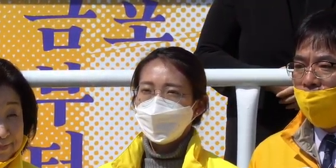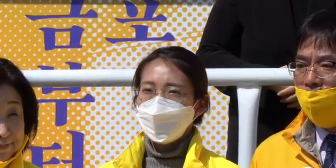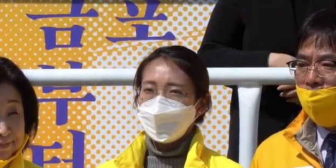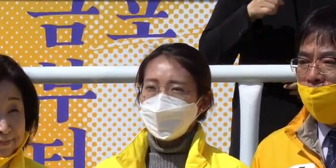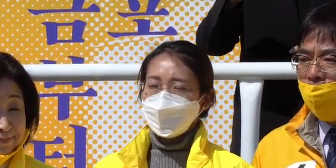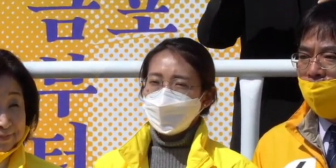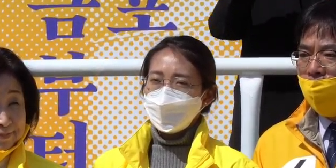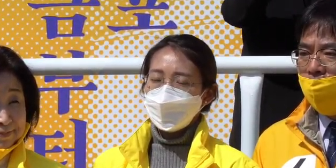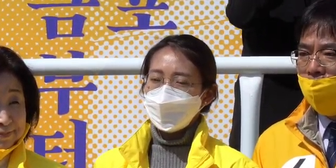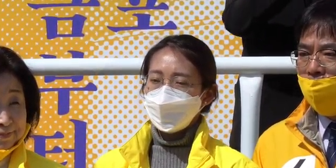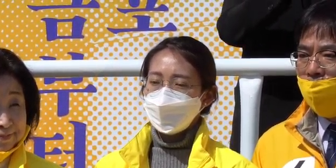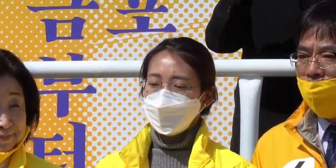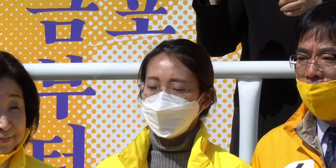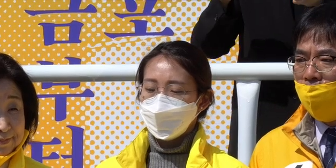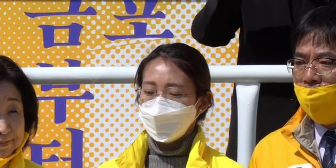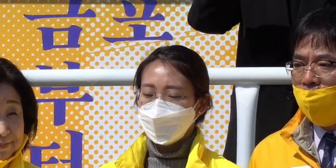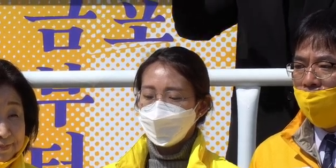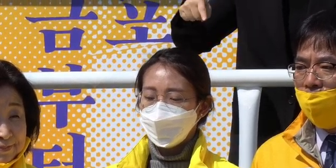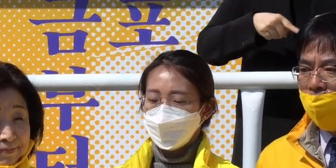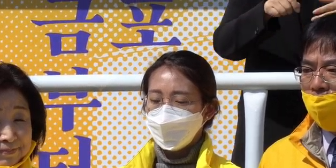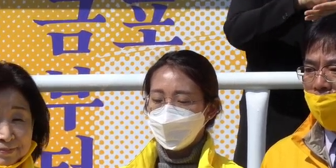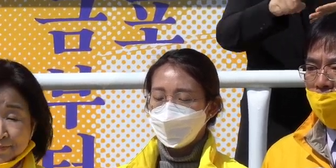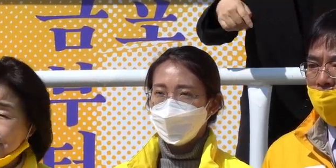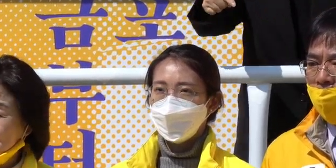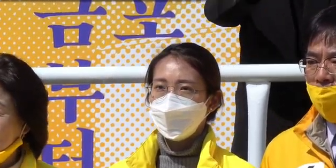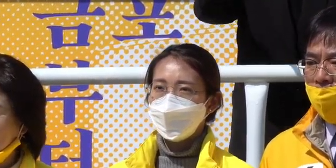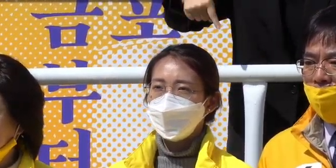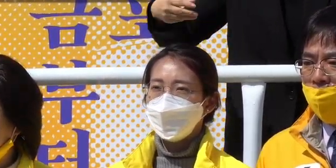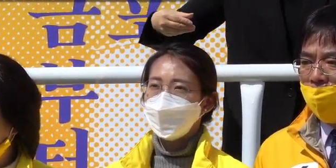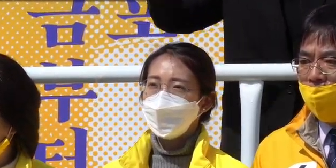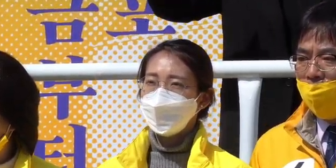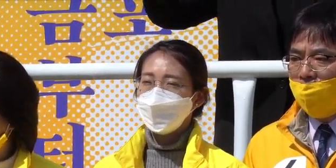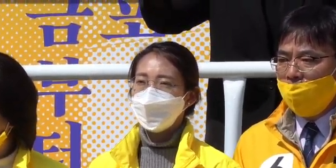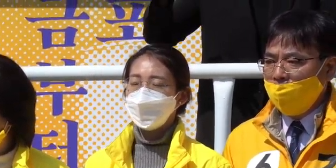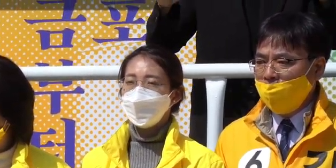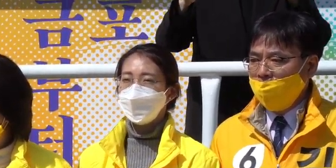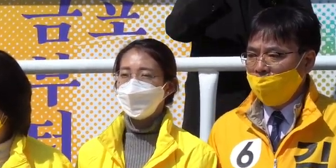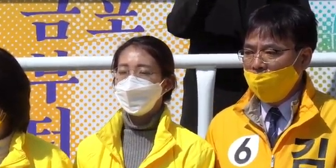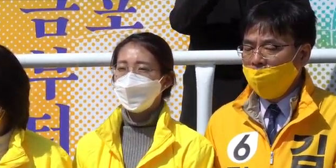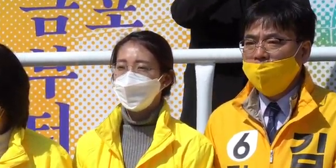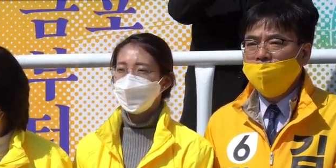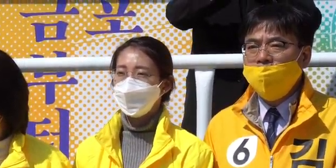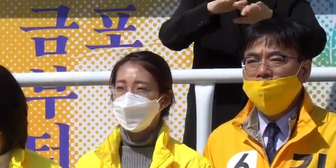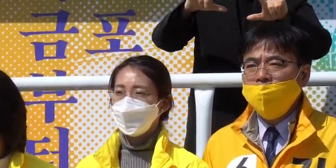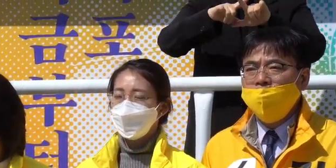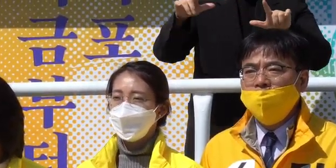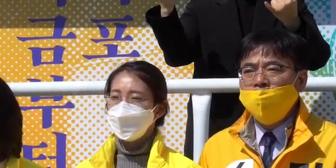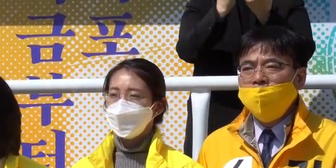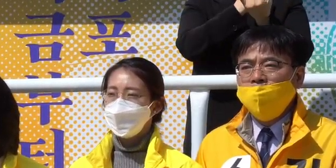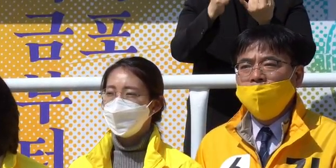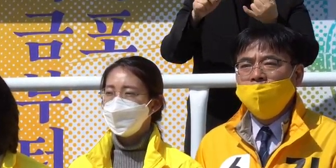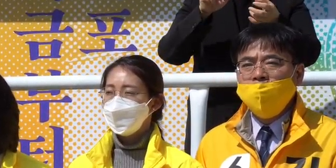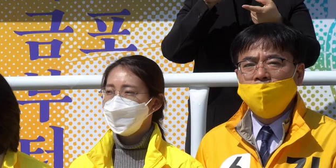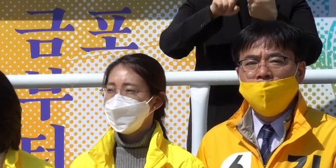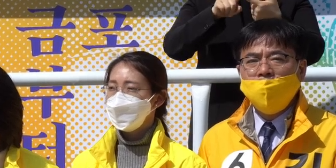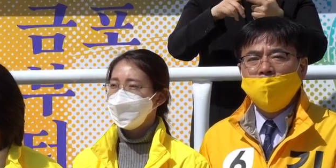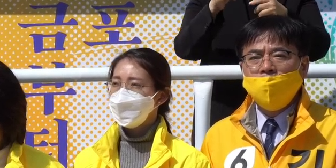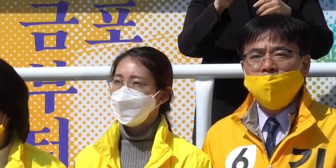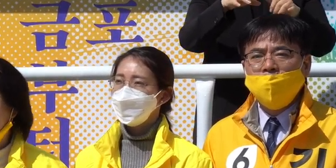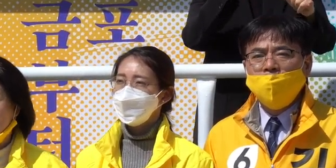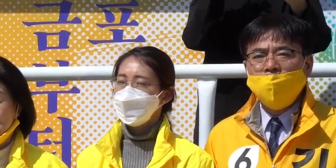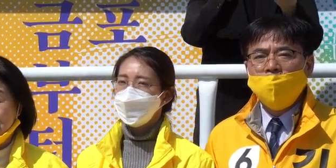그러한 문구들을 저희가 피켓에 담았는데요. 네, 오늘 문구로 준비한 것은 일상의 성폭력, 앵계의